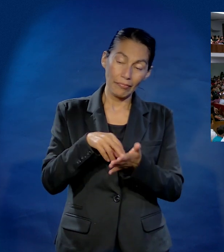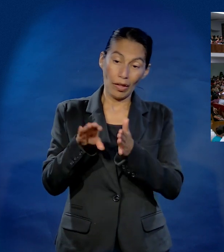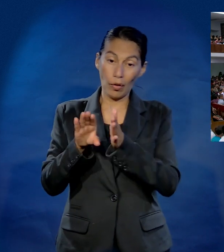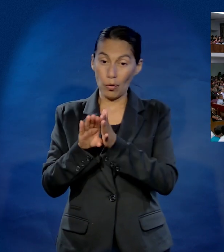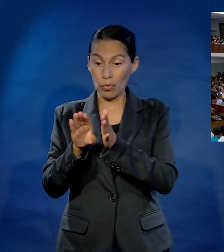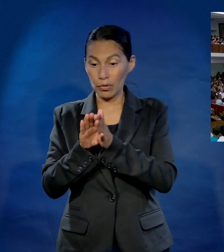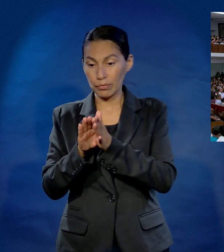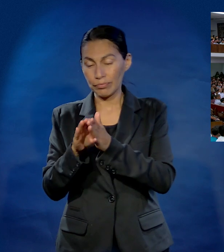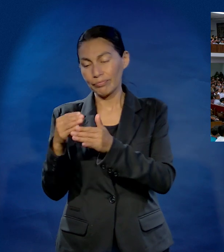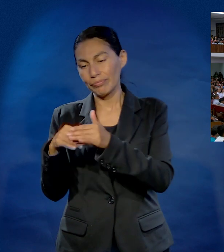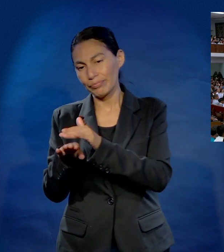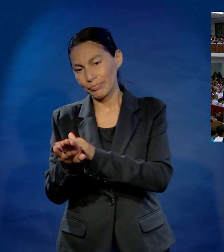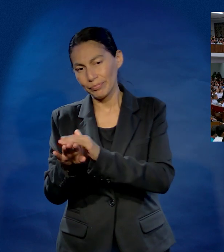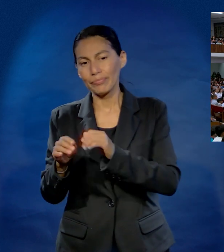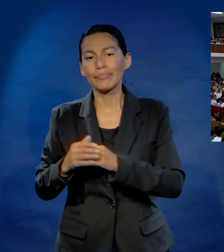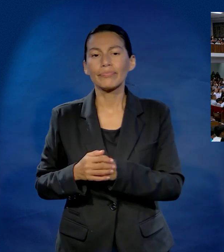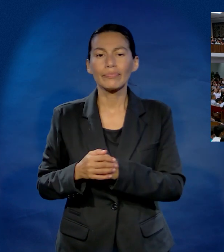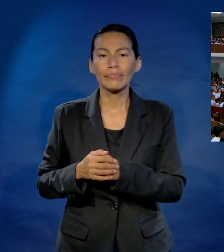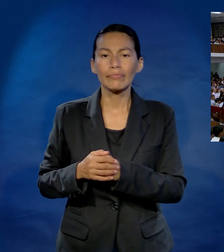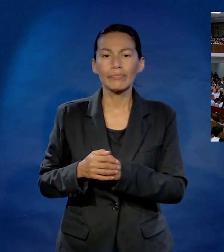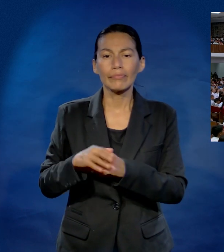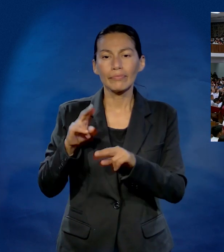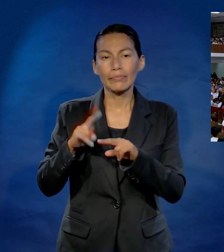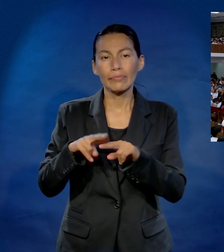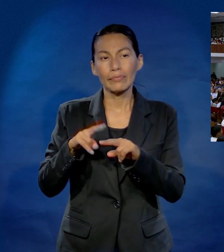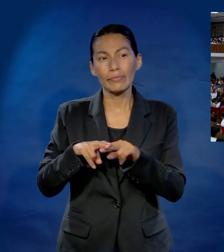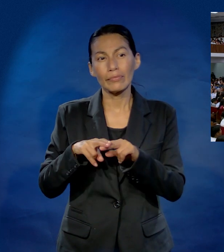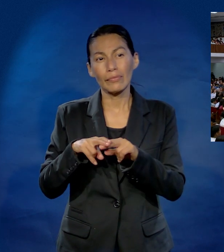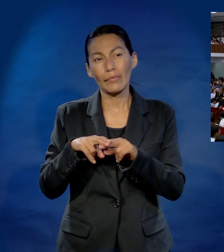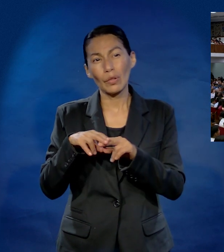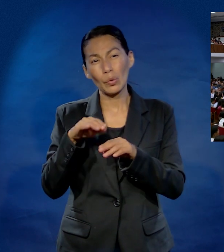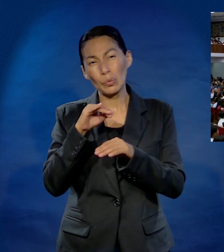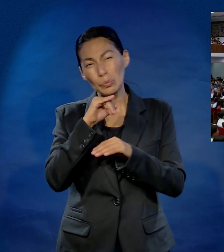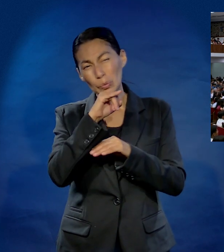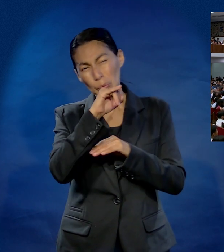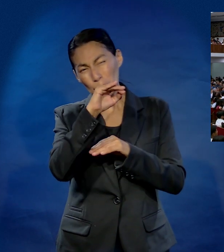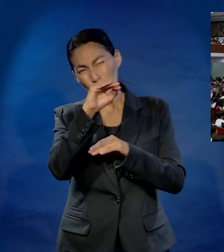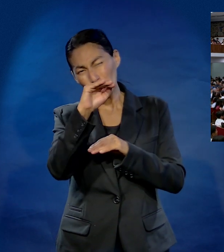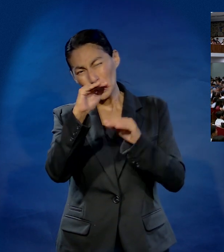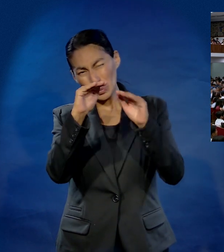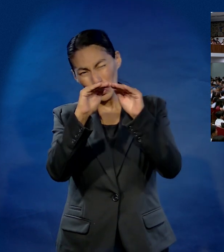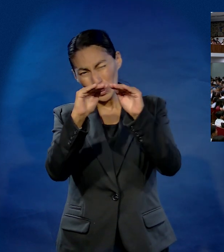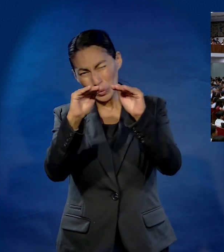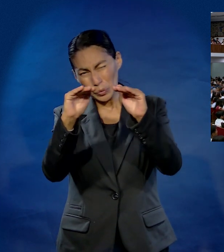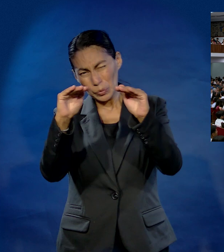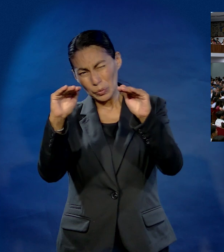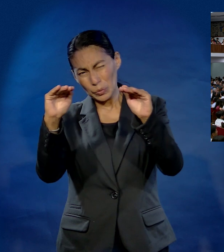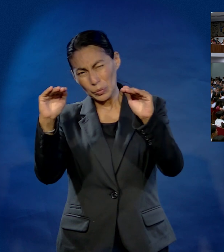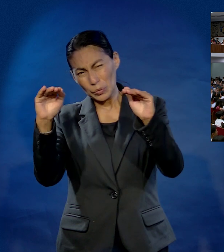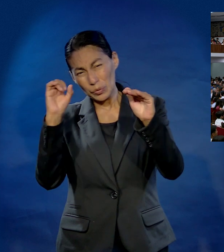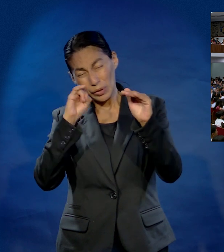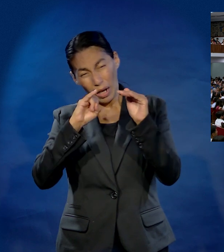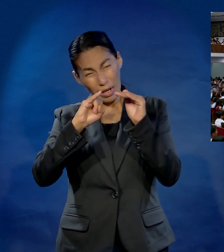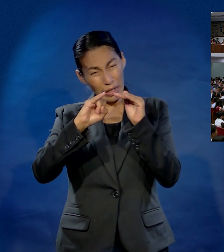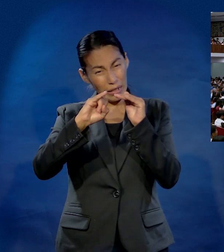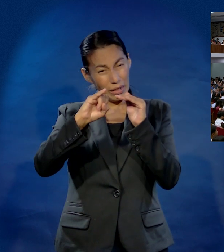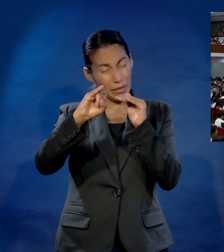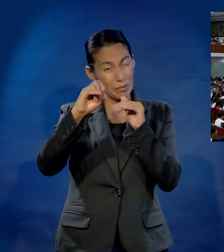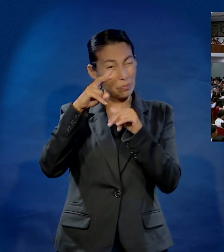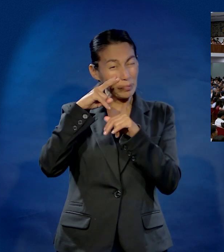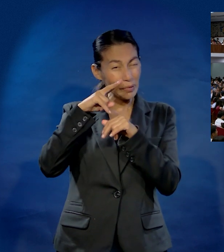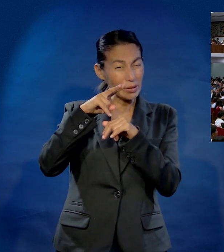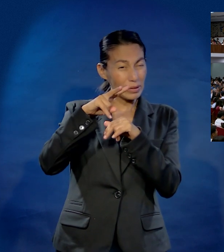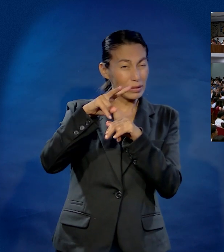se metió al camarote, ya no siguió en cubierta, y se sentó mirando al horizonte con la